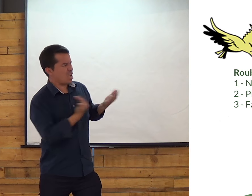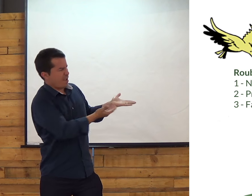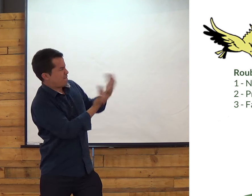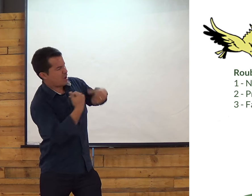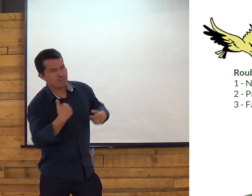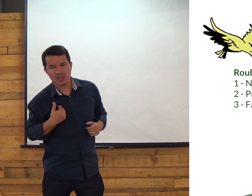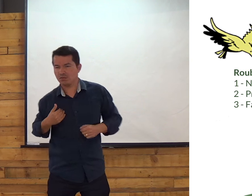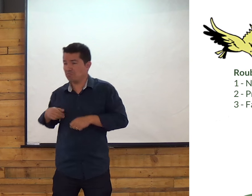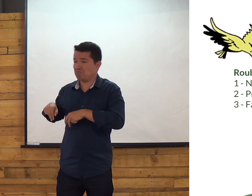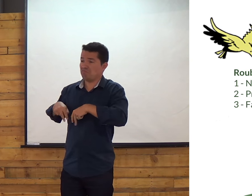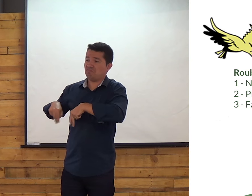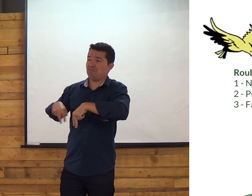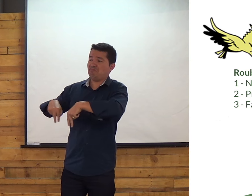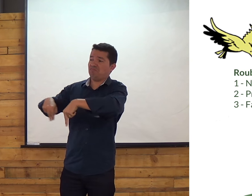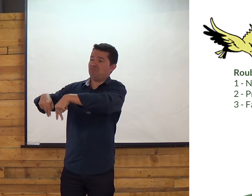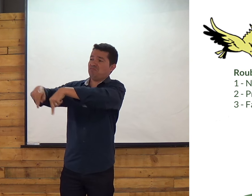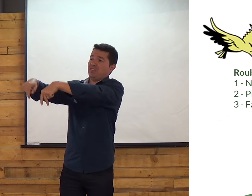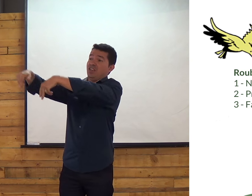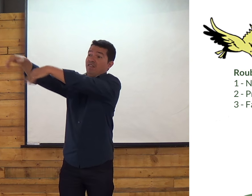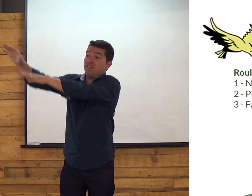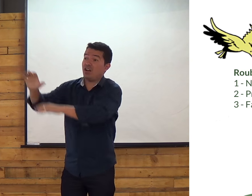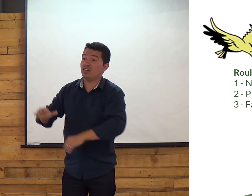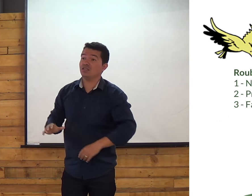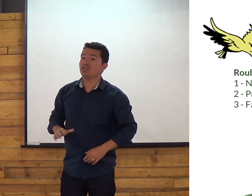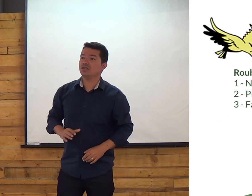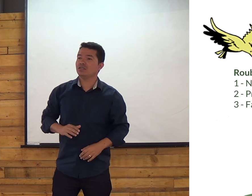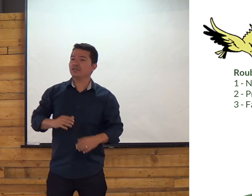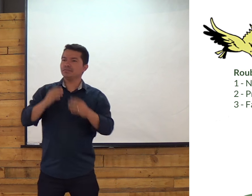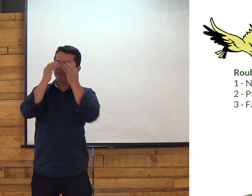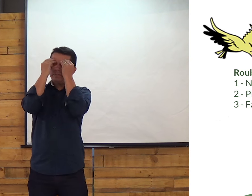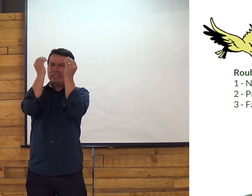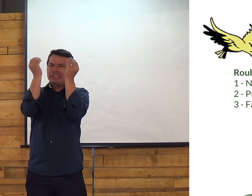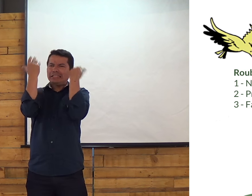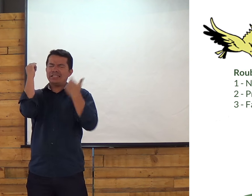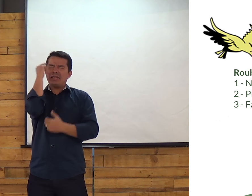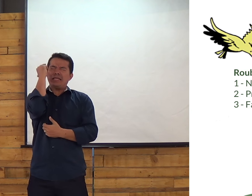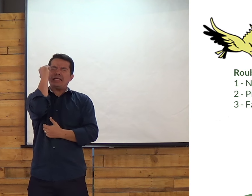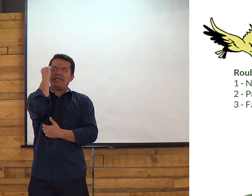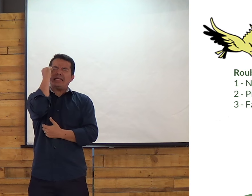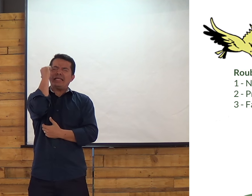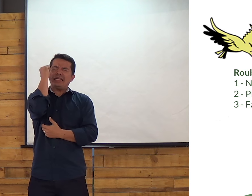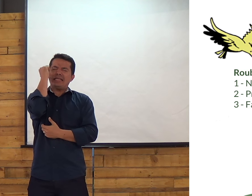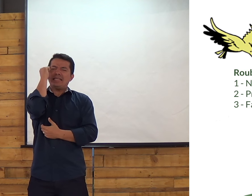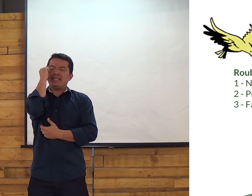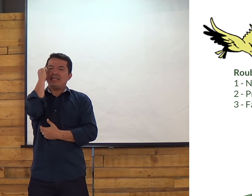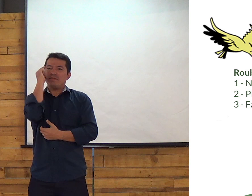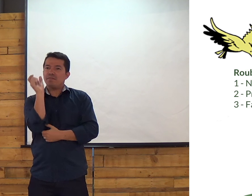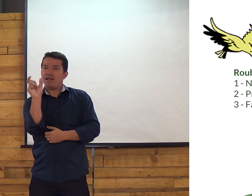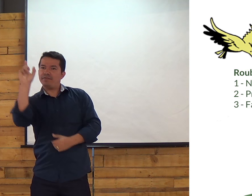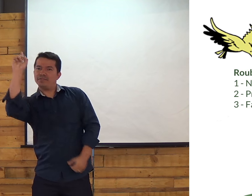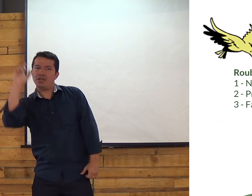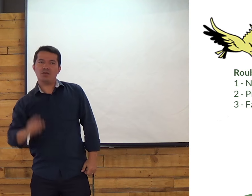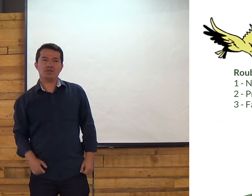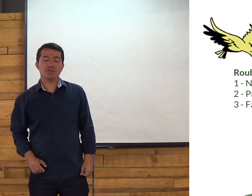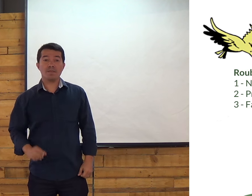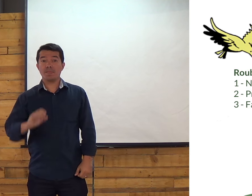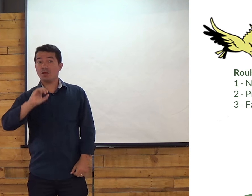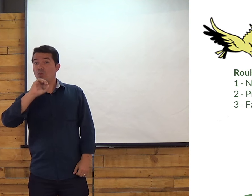cá, vamos passear, não sei o quê, e vão. E parece que aquilo que você ouviu da palavra